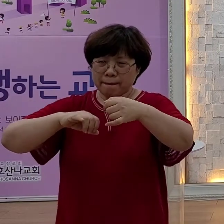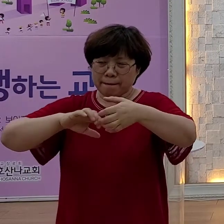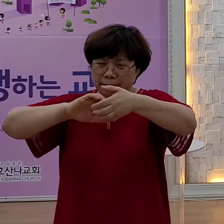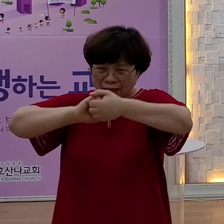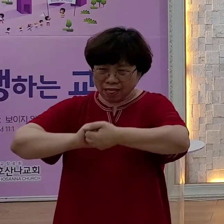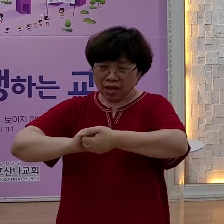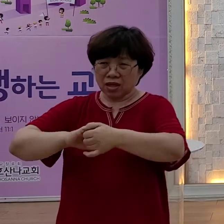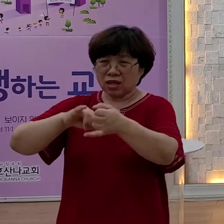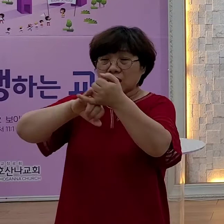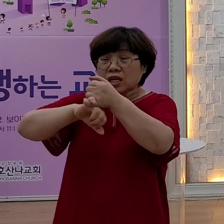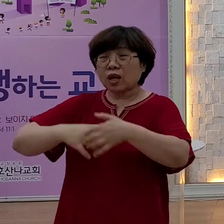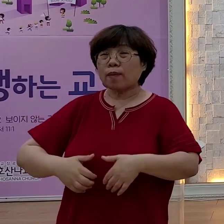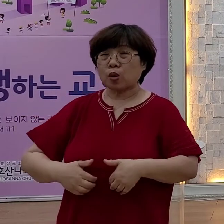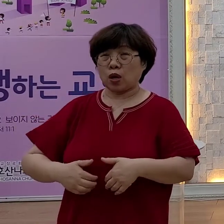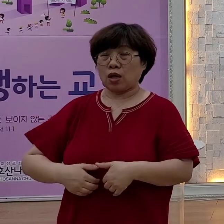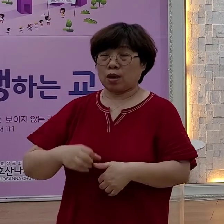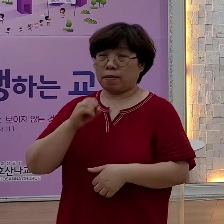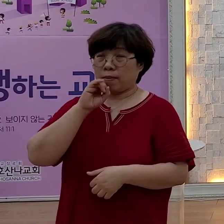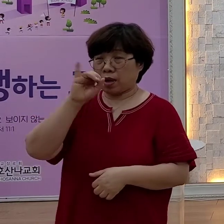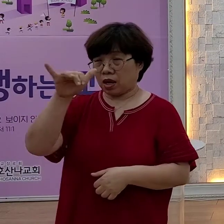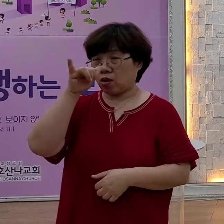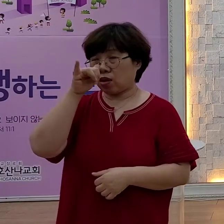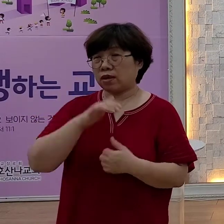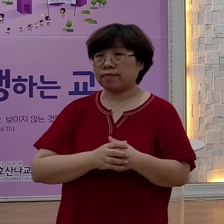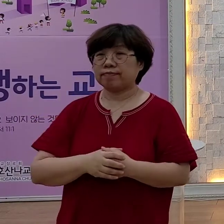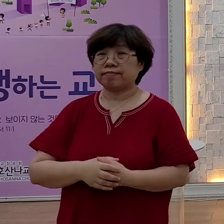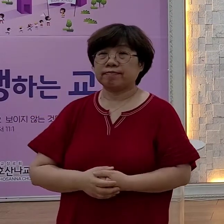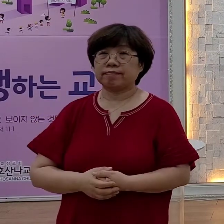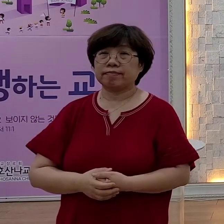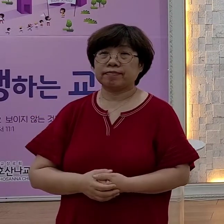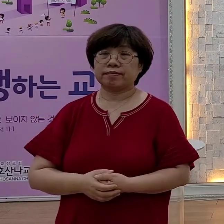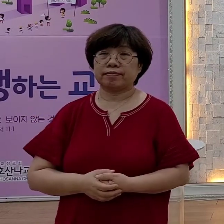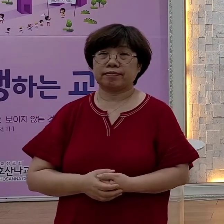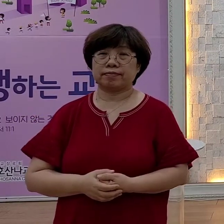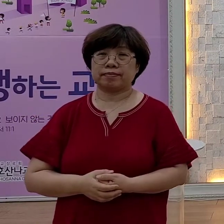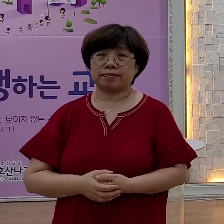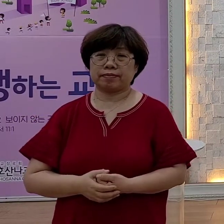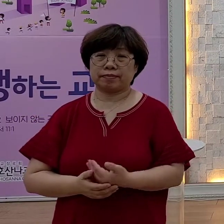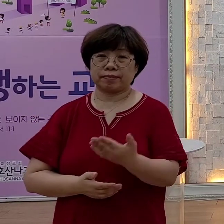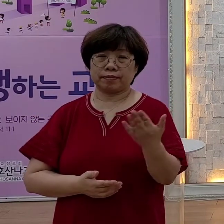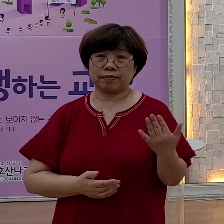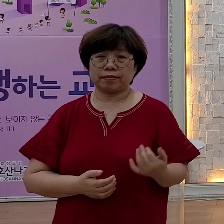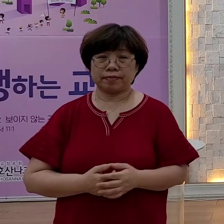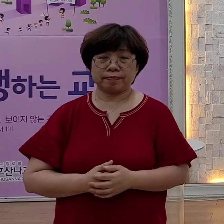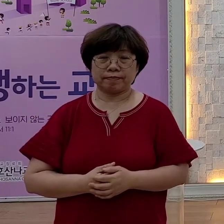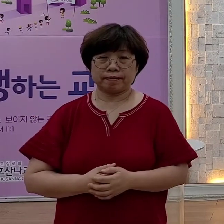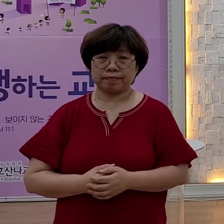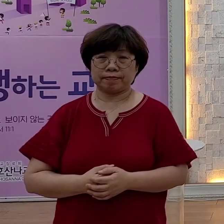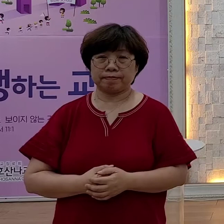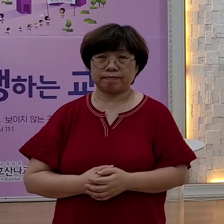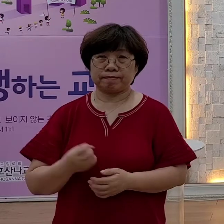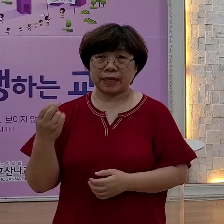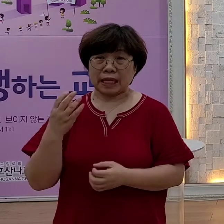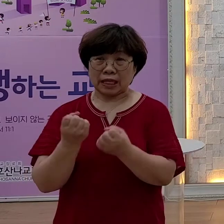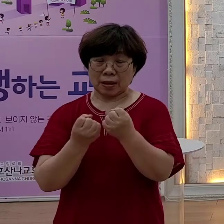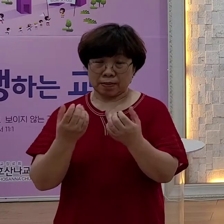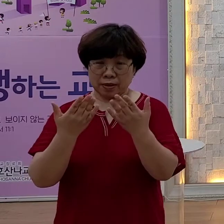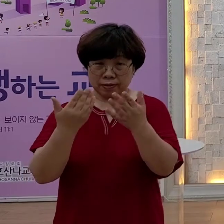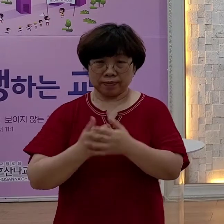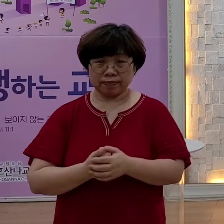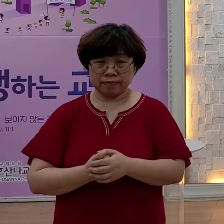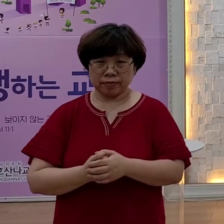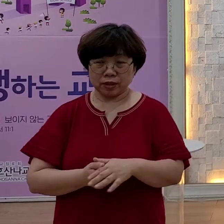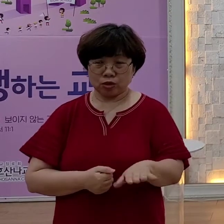한다라는 것이 두 번째 원리예요. 여러분 우리가 여기에 대해서 제가 조금 설명드리면 우리가